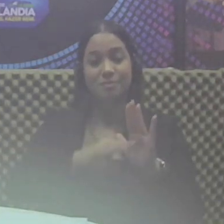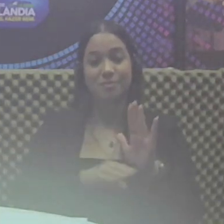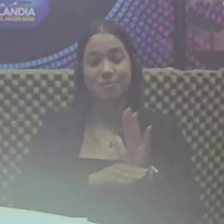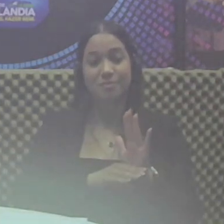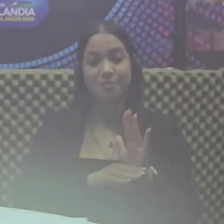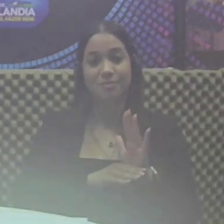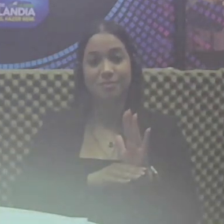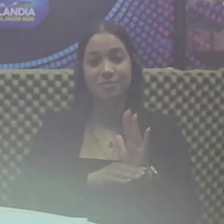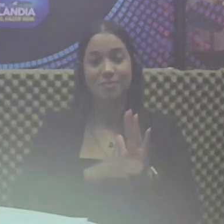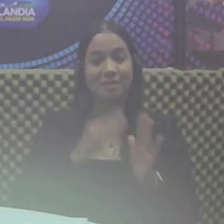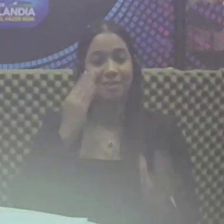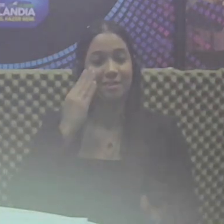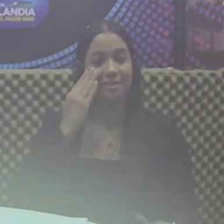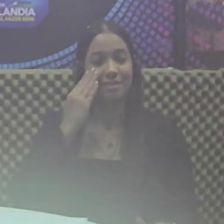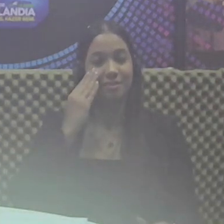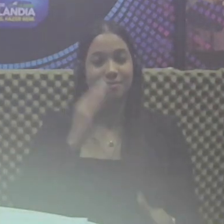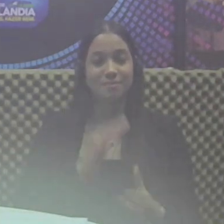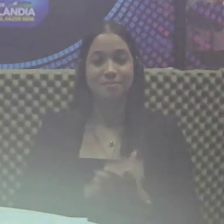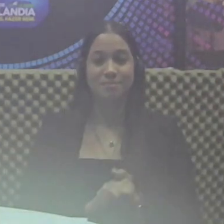você fica sabendo